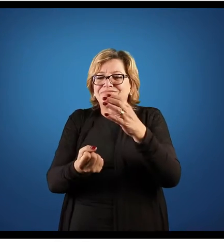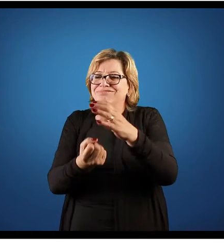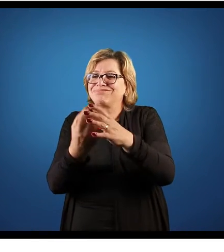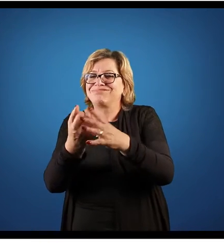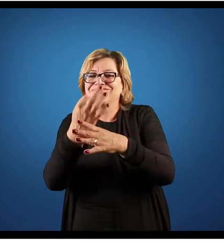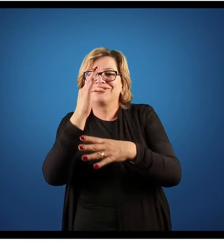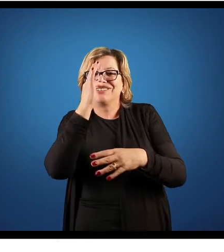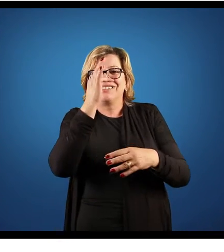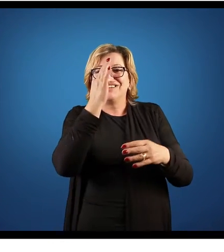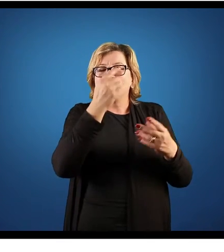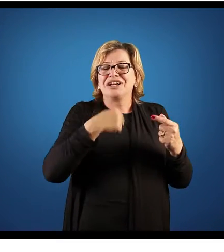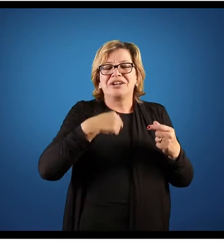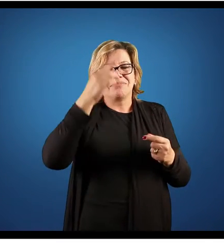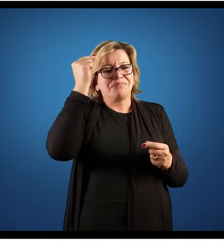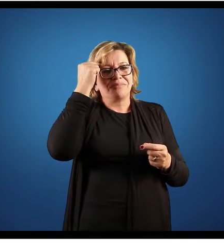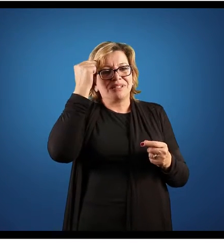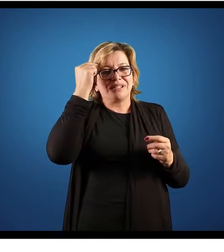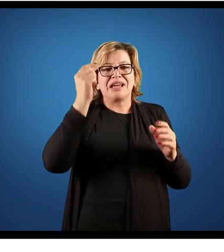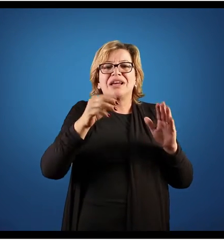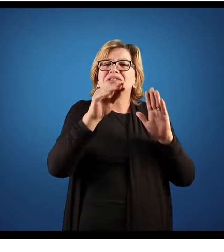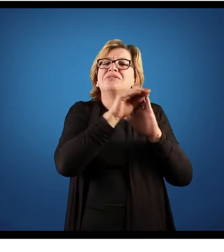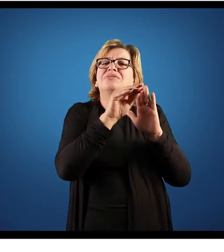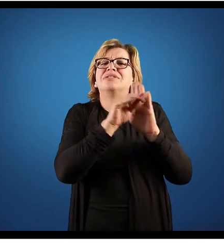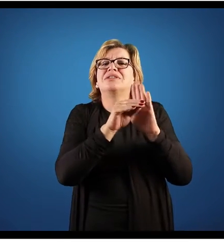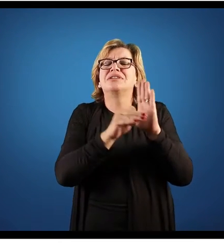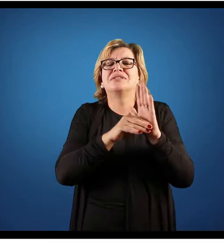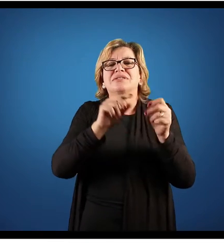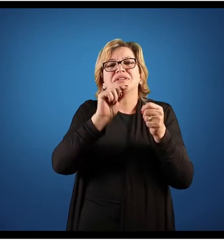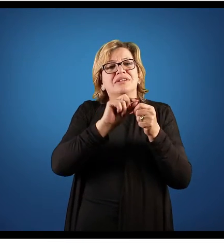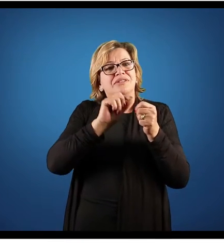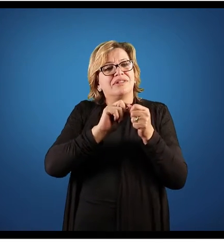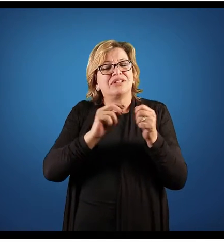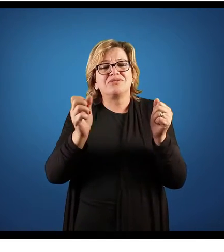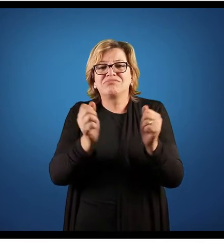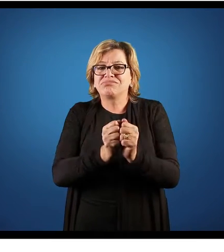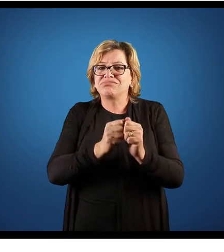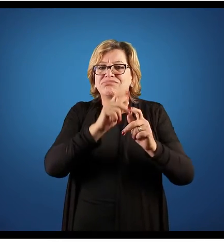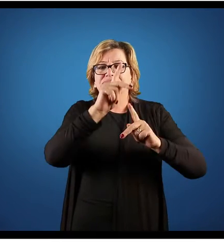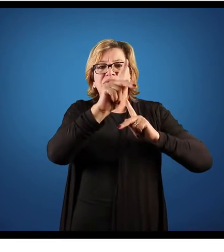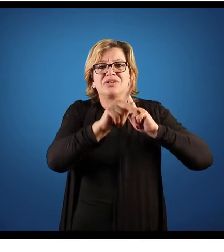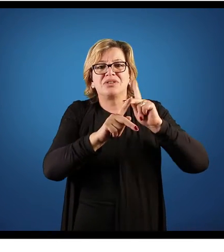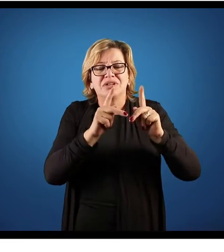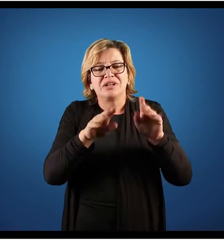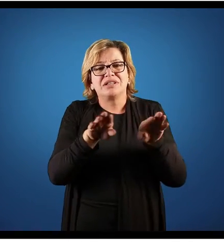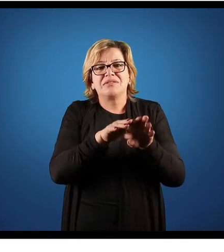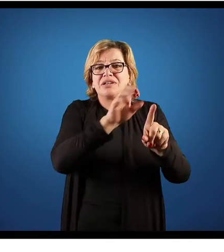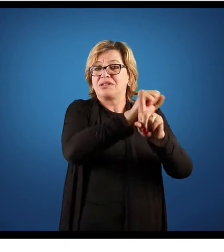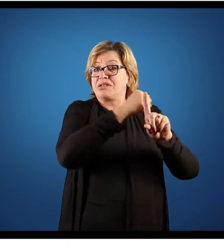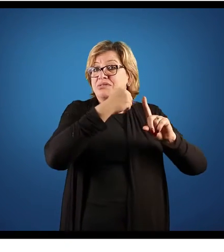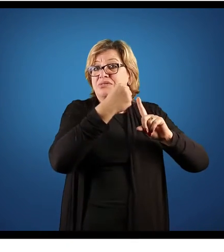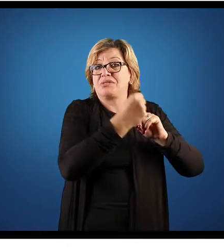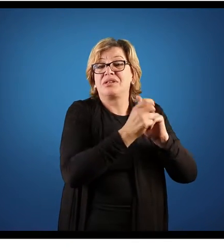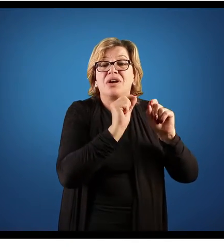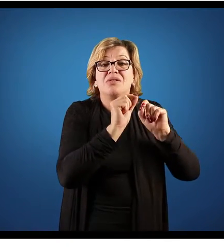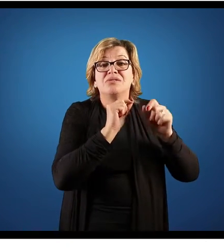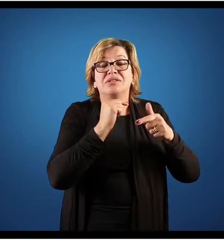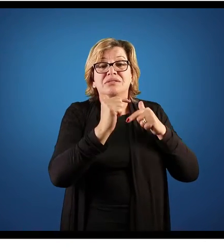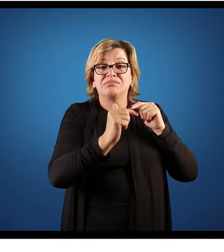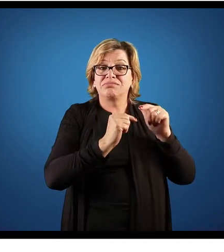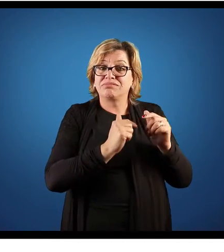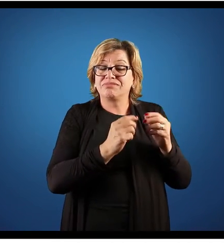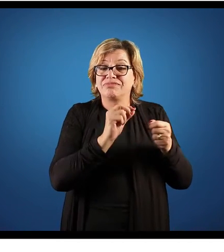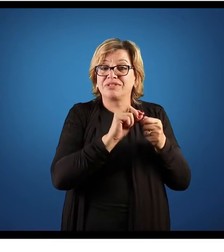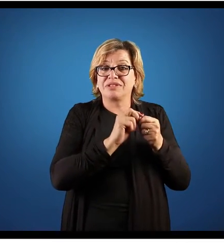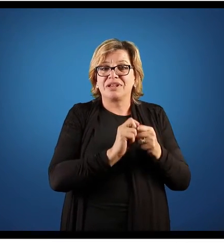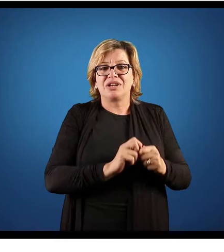questão de quais são as programações que a prefeitura vai fazer junto à população qual é a parte social que vai está sendo trabalhado quais